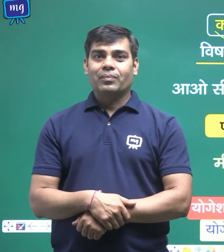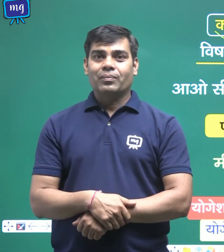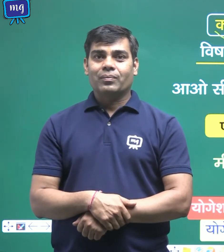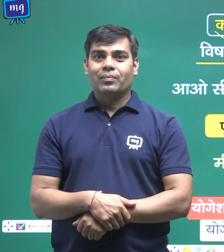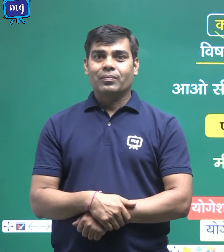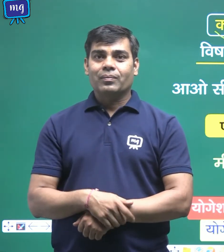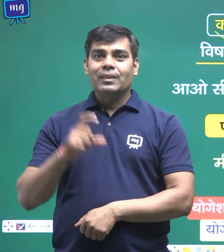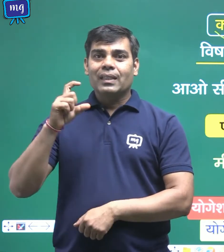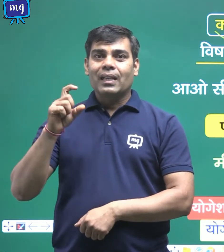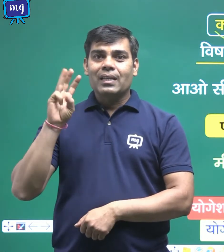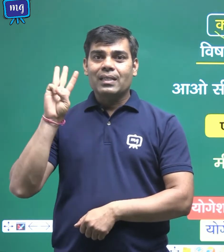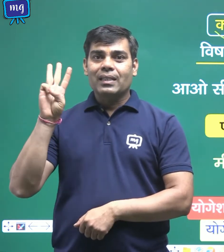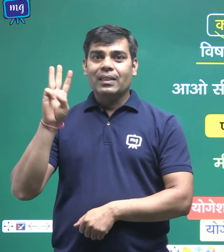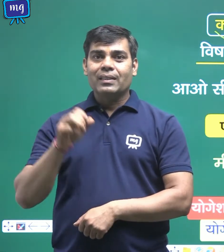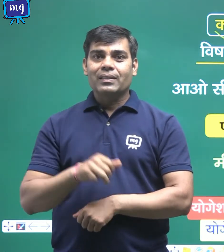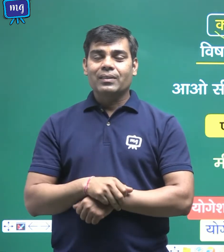कक्षा 3